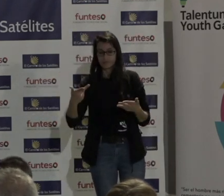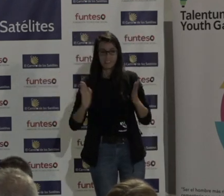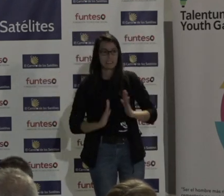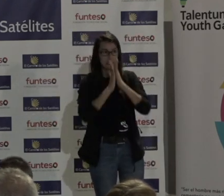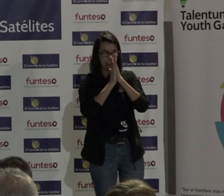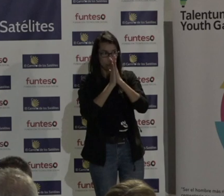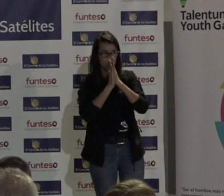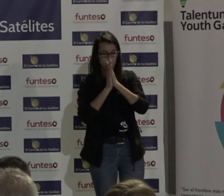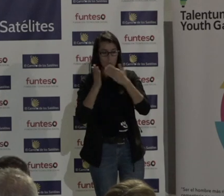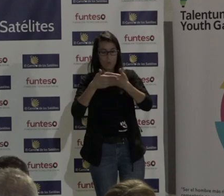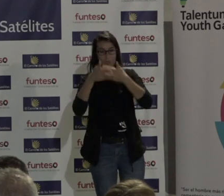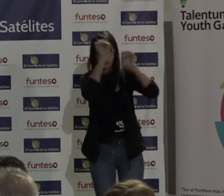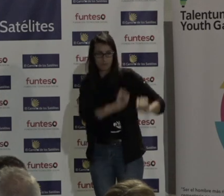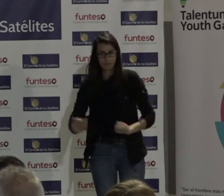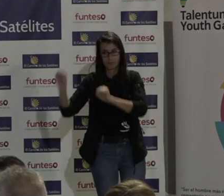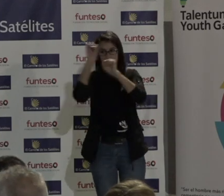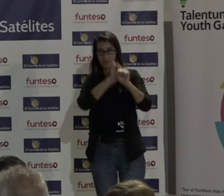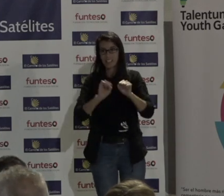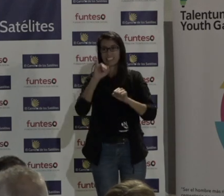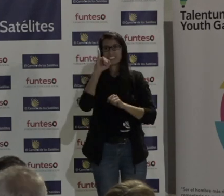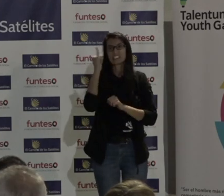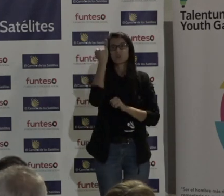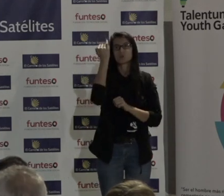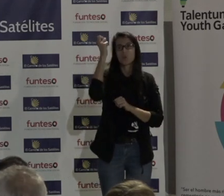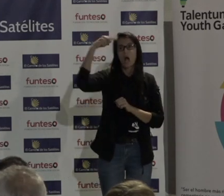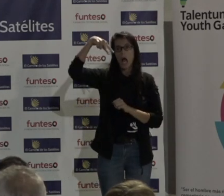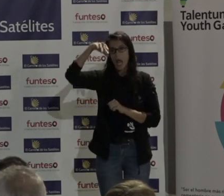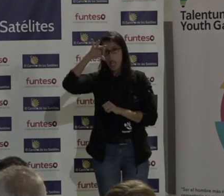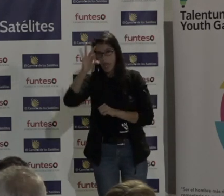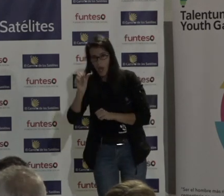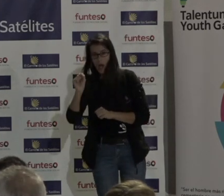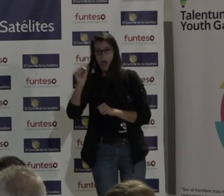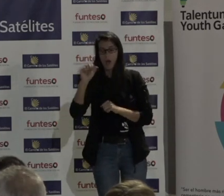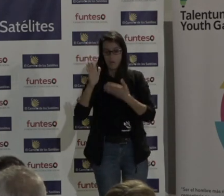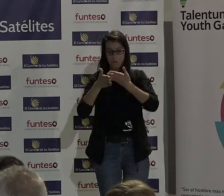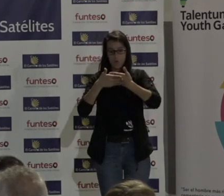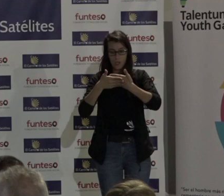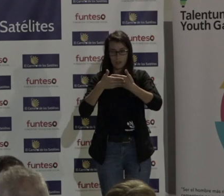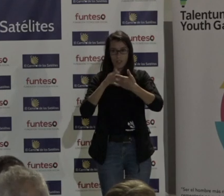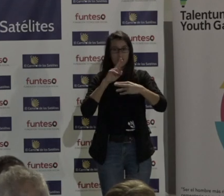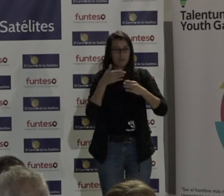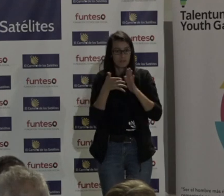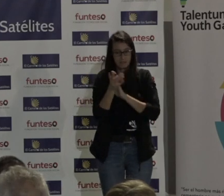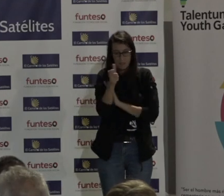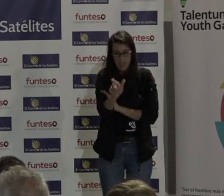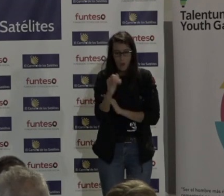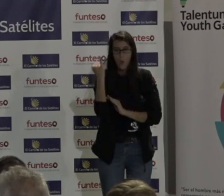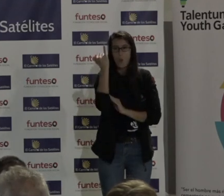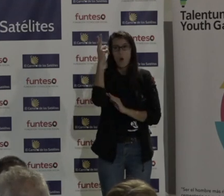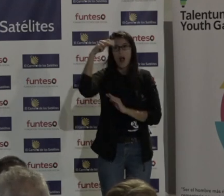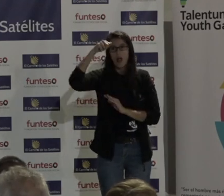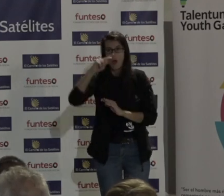santo, protector de las puertas, Yanua, Juan. Puerta se dice Yanua.